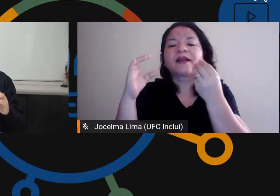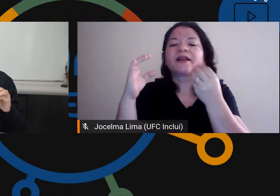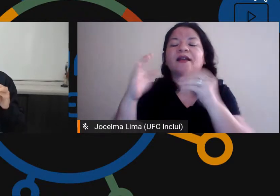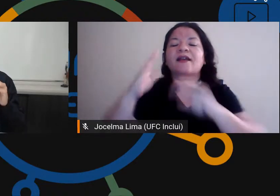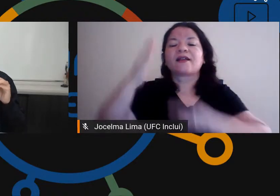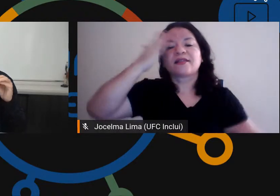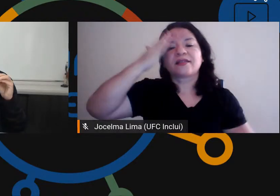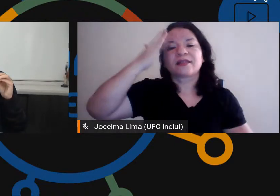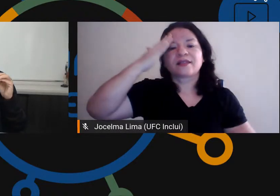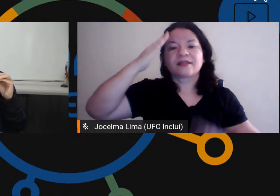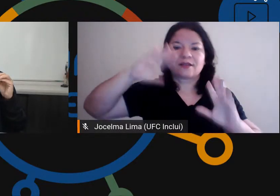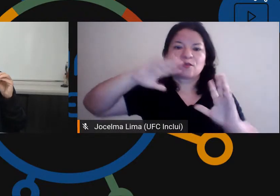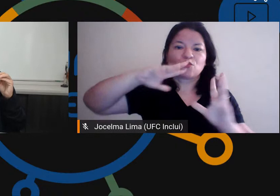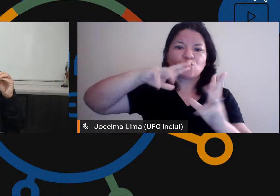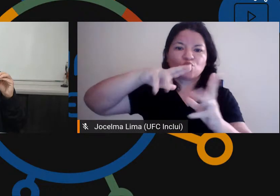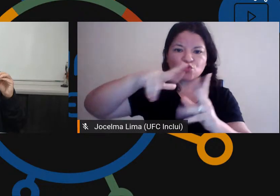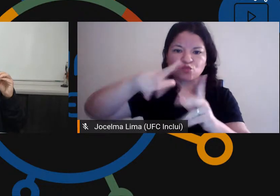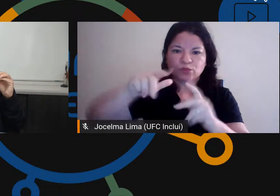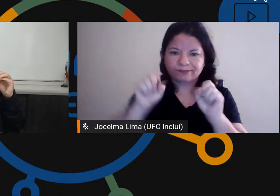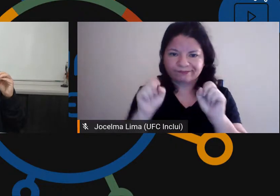tá?